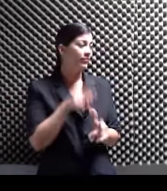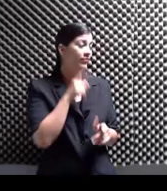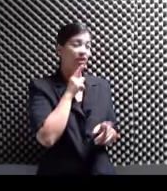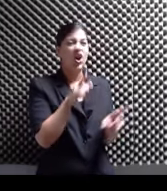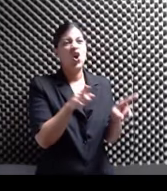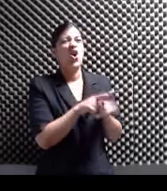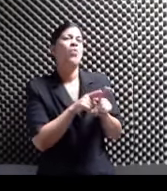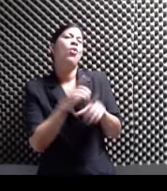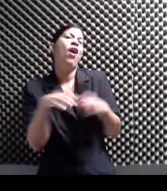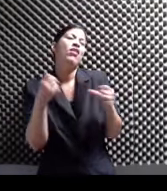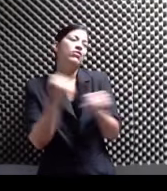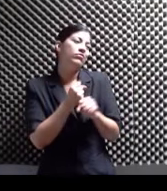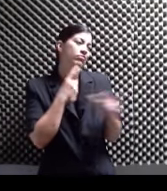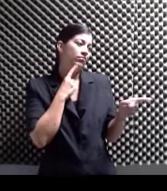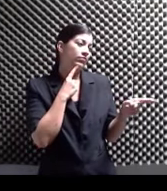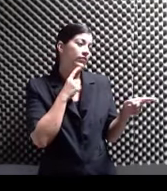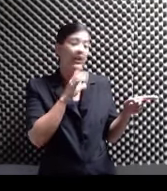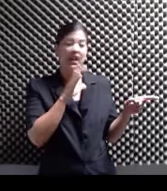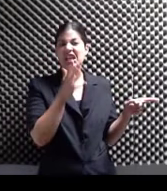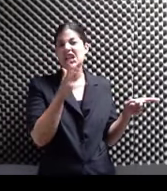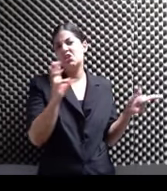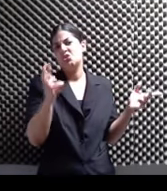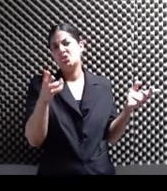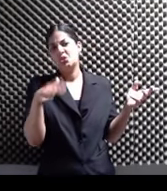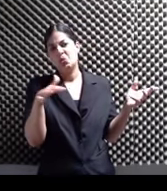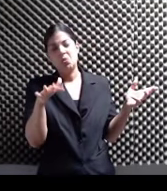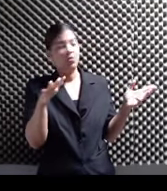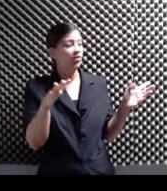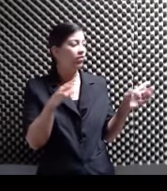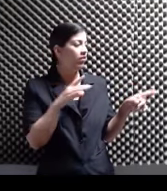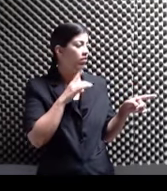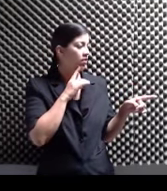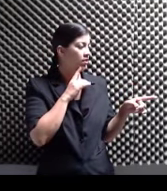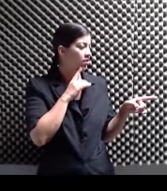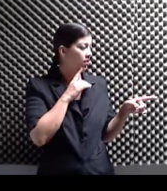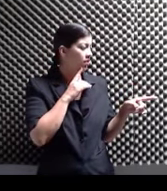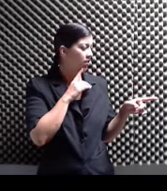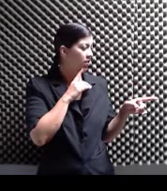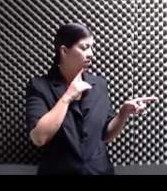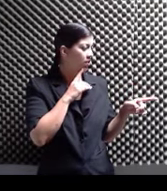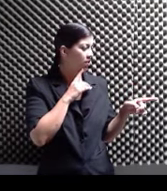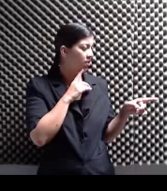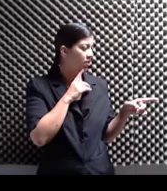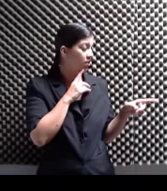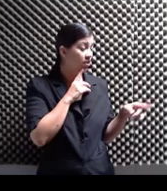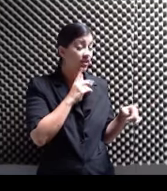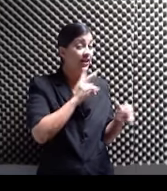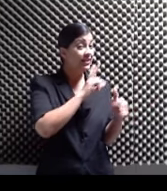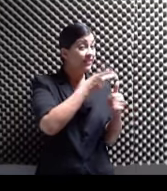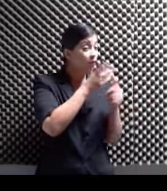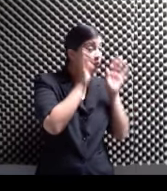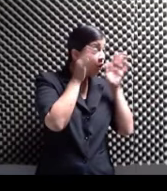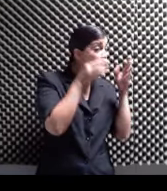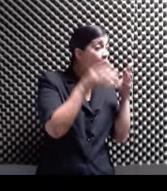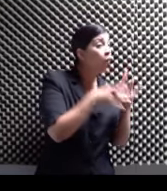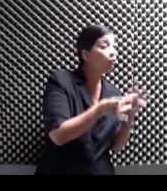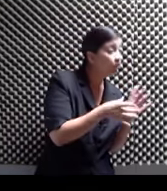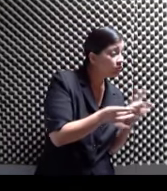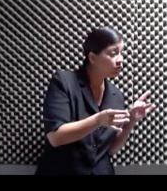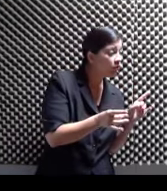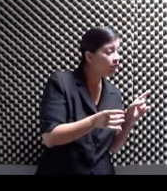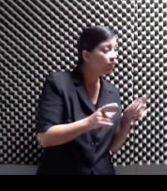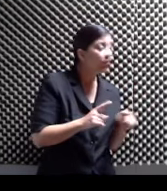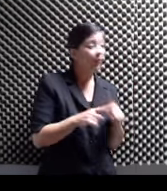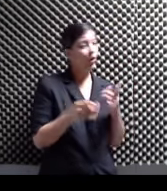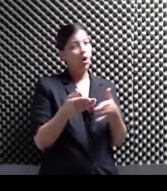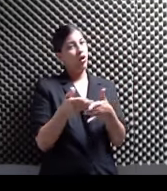50. Ya como el quinto, el sexto, por allá. Sería como el segundo de cuentos. Ajá, exacto, el segundo de cuentos. Pero como